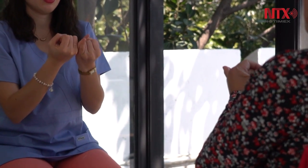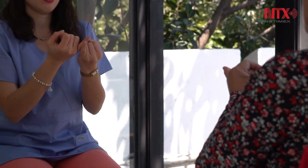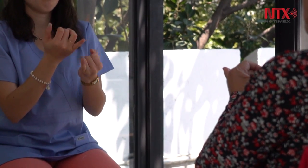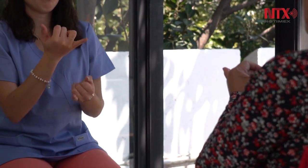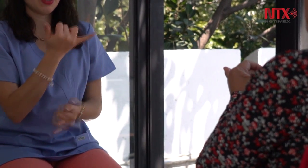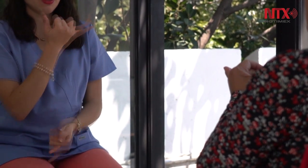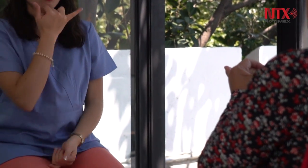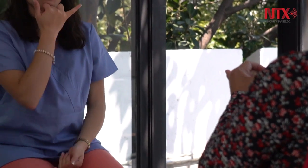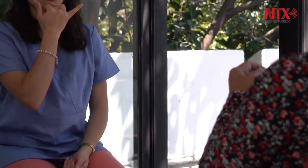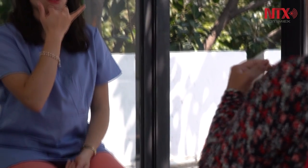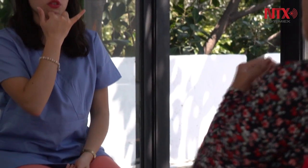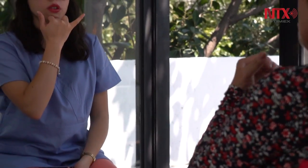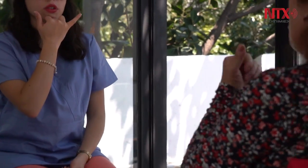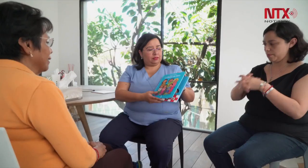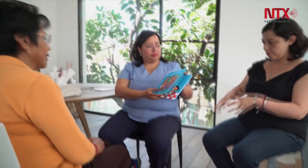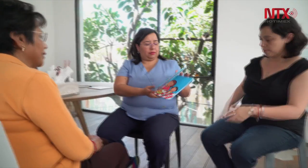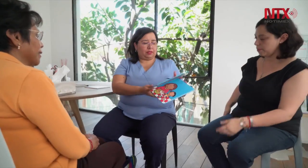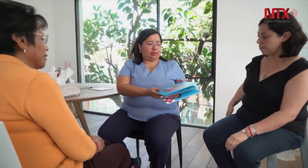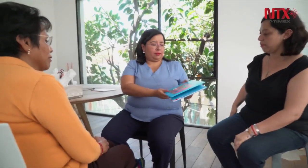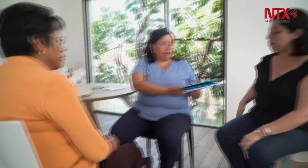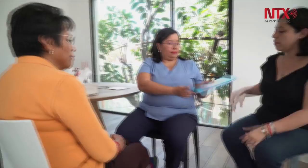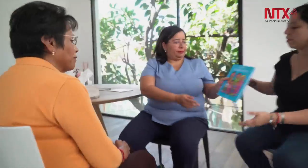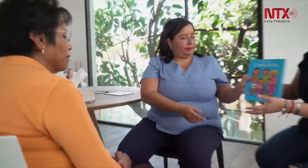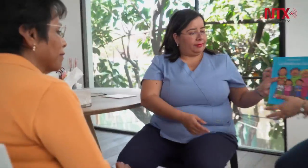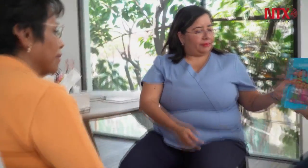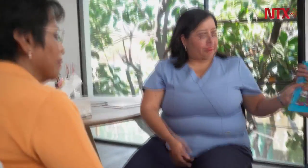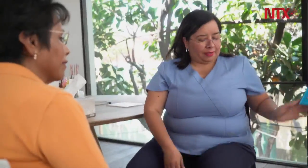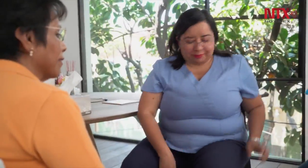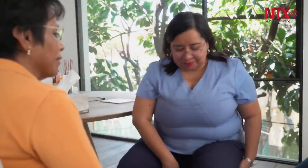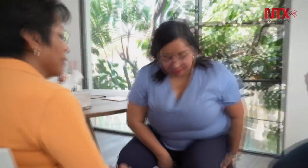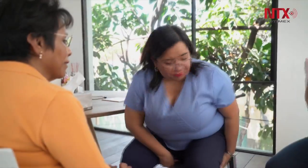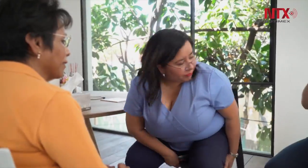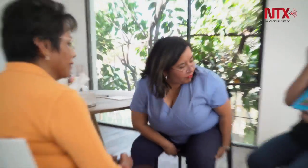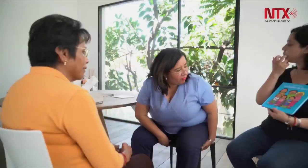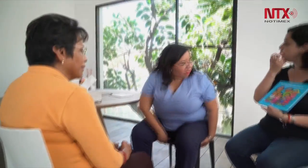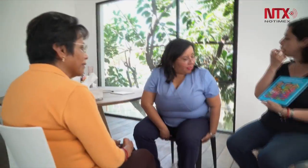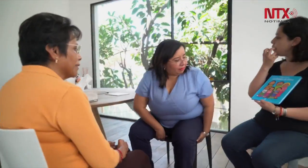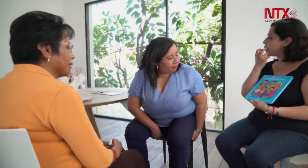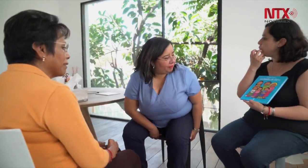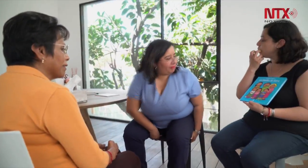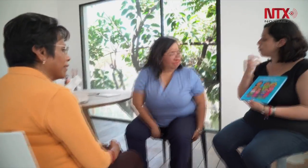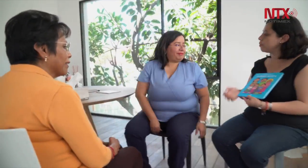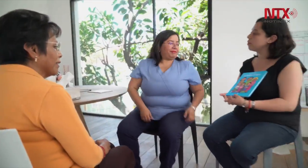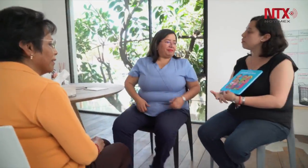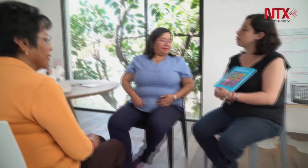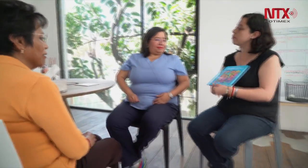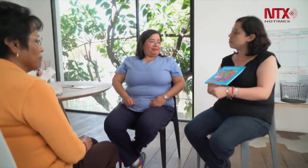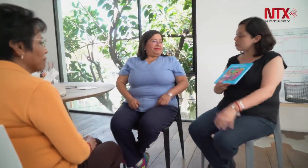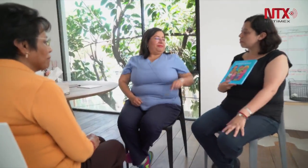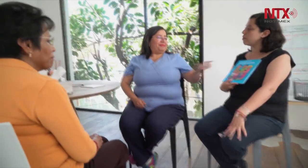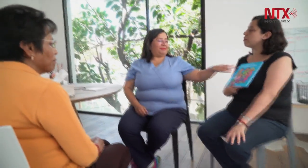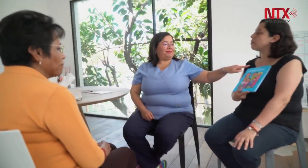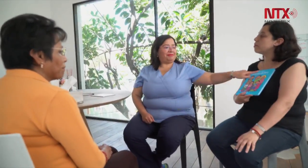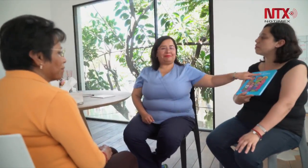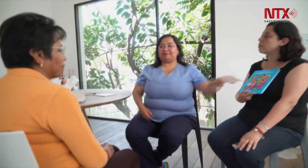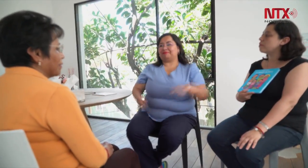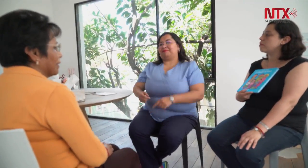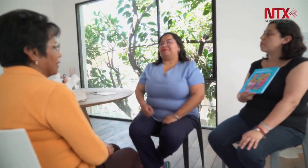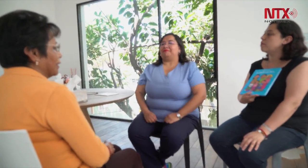aprovechan en crear una rehabilitación, pero con un fin. Pero el hecho de que los pacientes se les enseñe